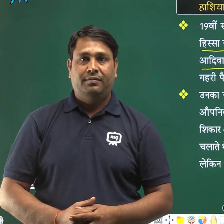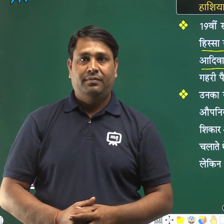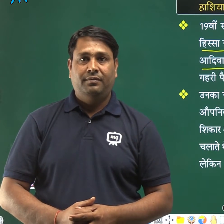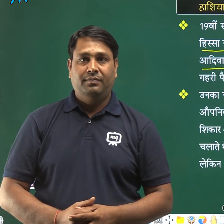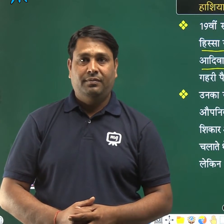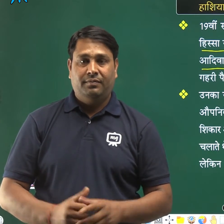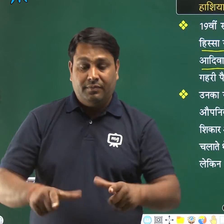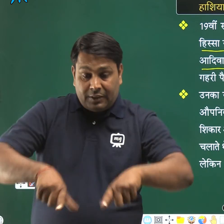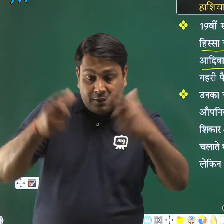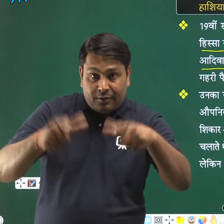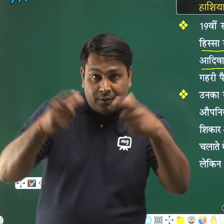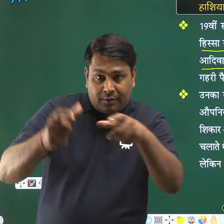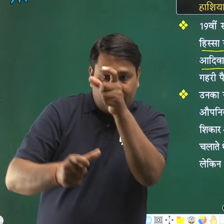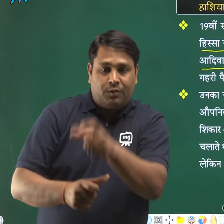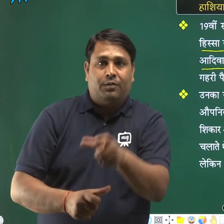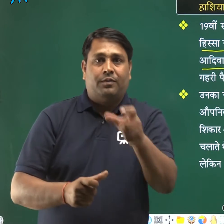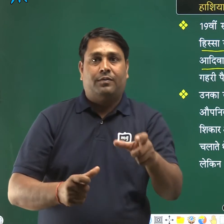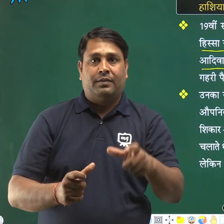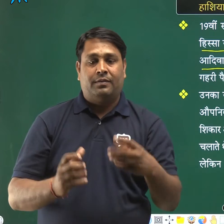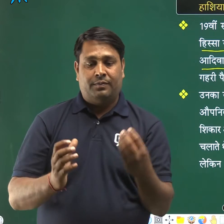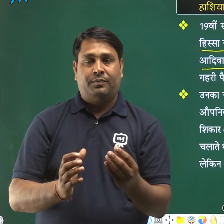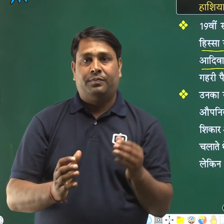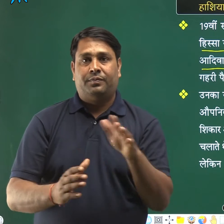आदिवासियों के पास